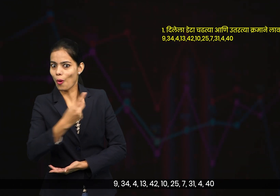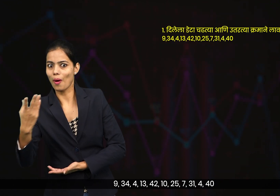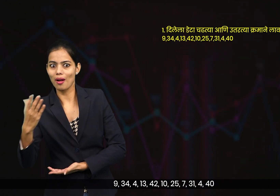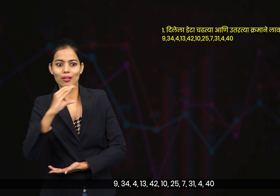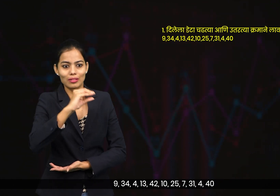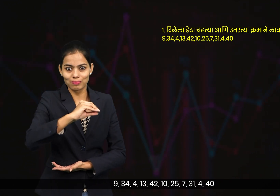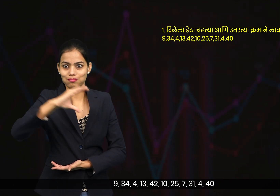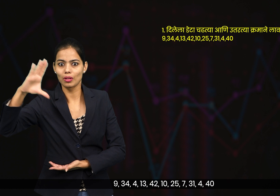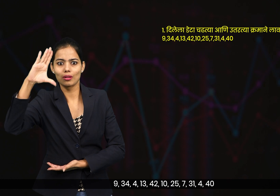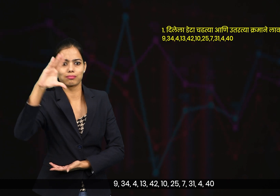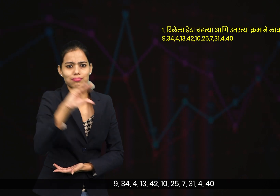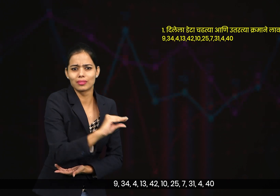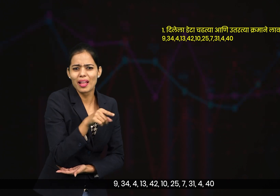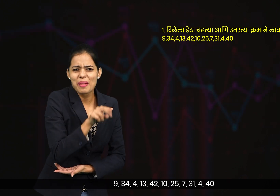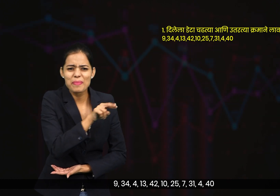आणि 40।